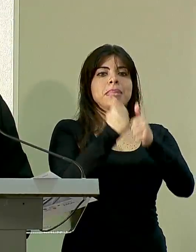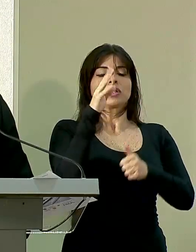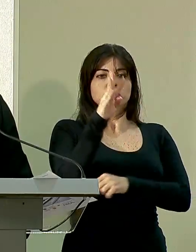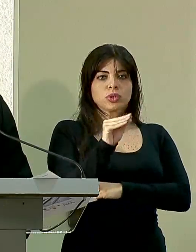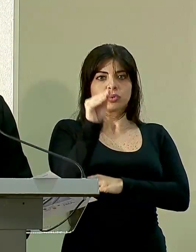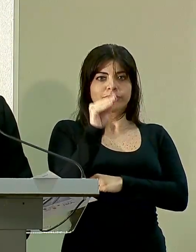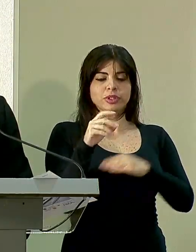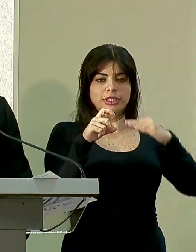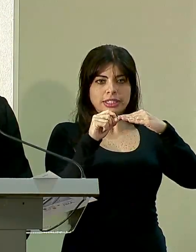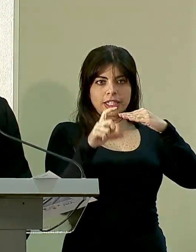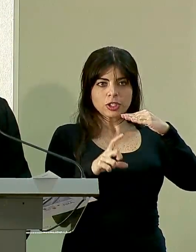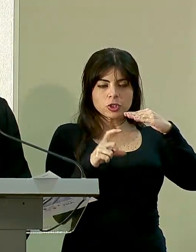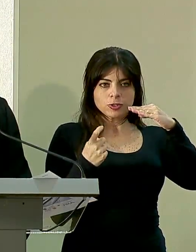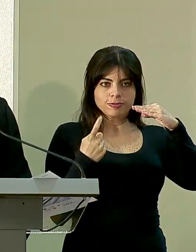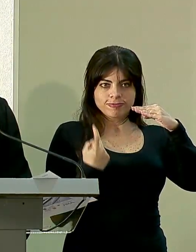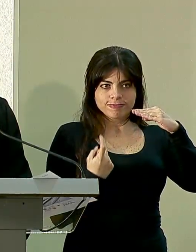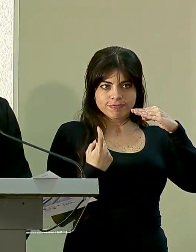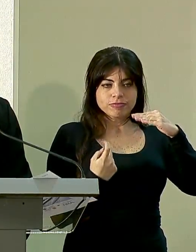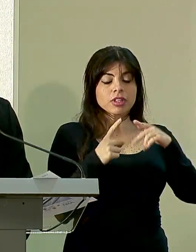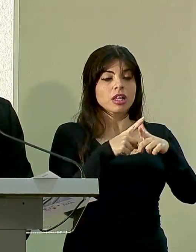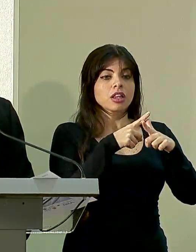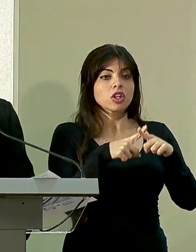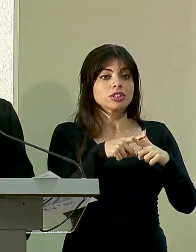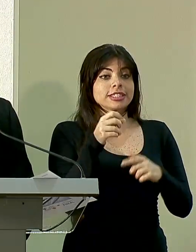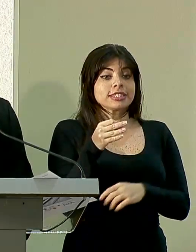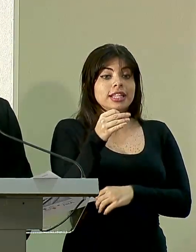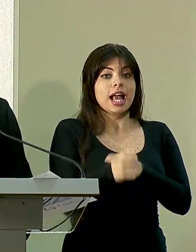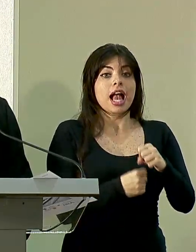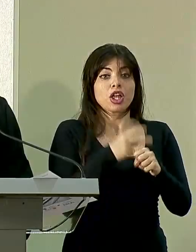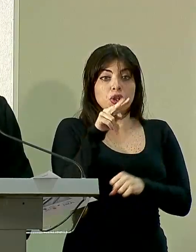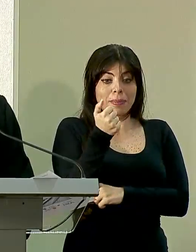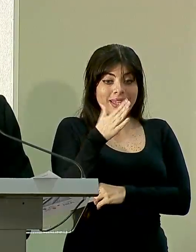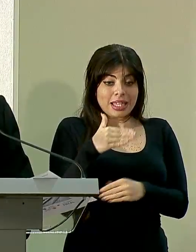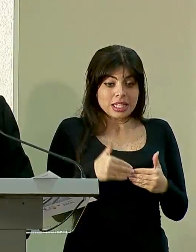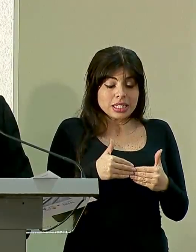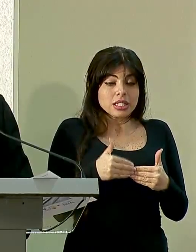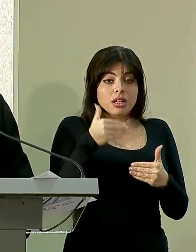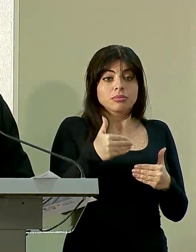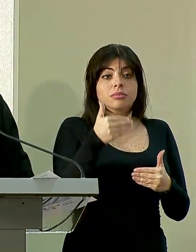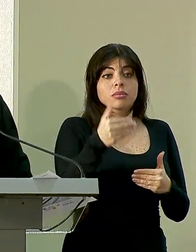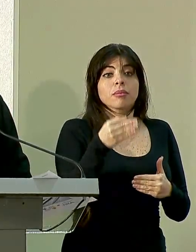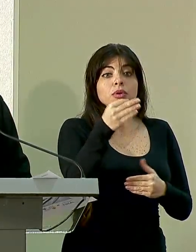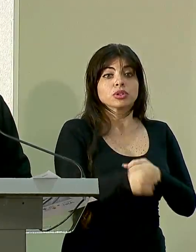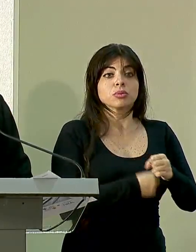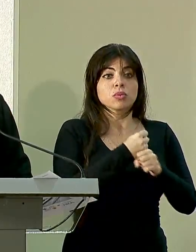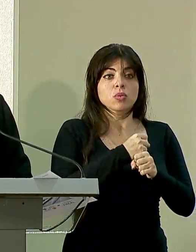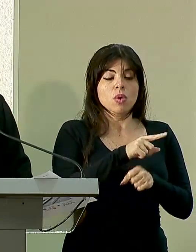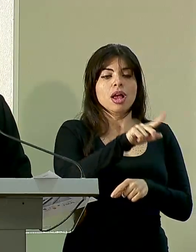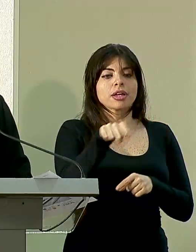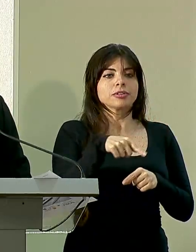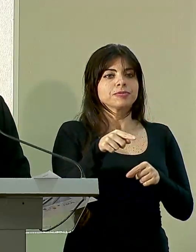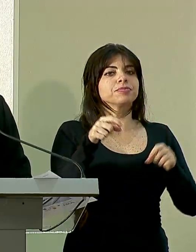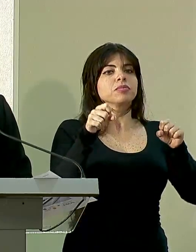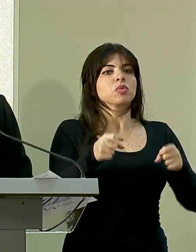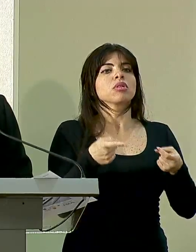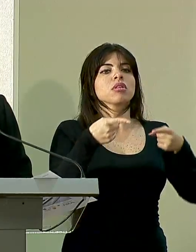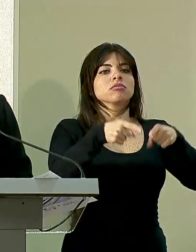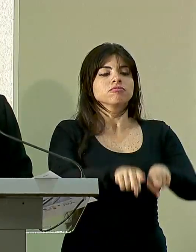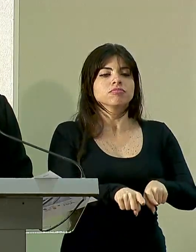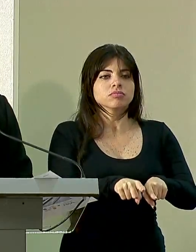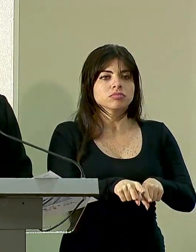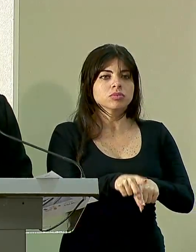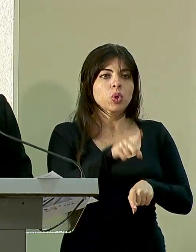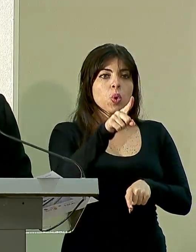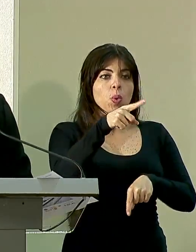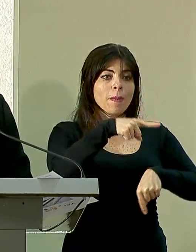4%. Y entonces eso hace que el año 2015 y los años subsecuentes se conviertan justamente en